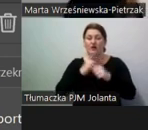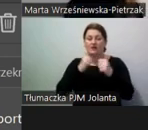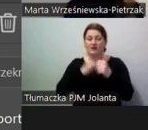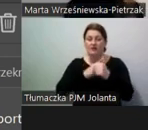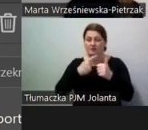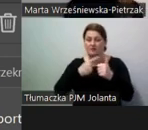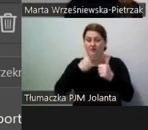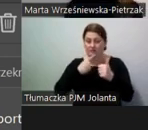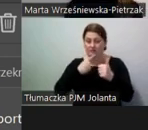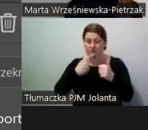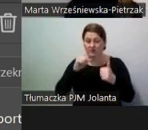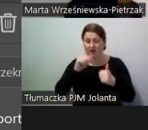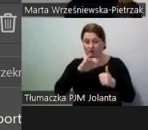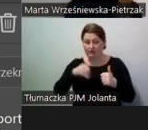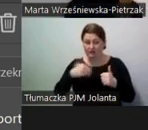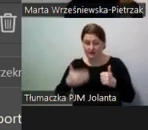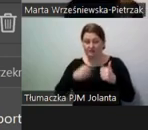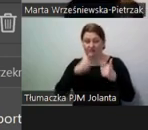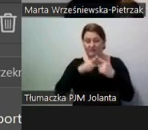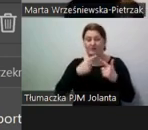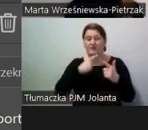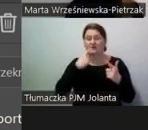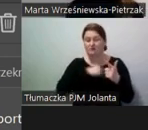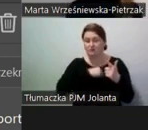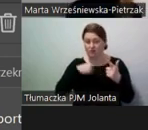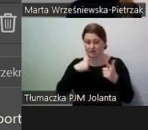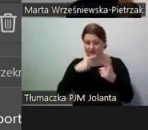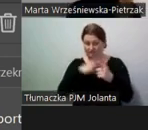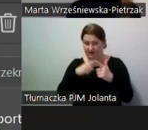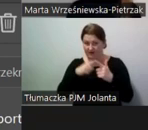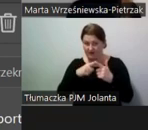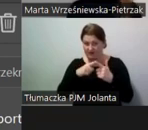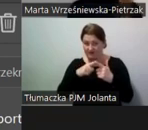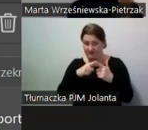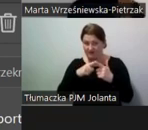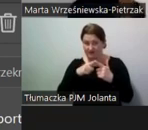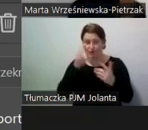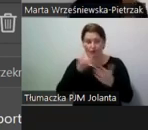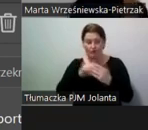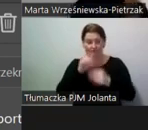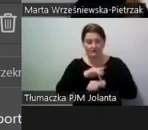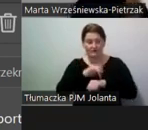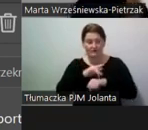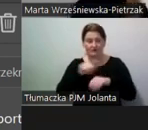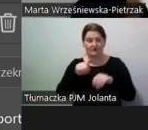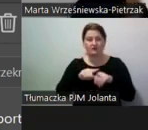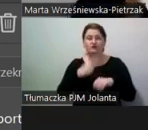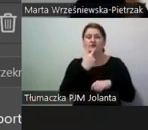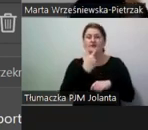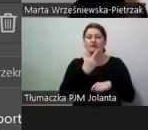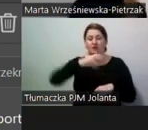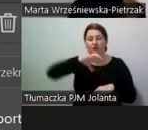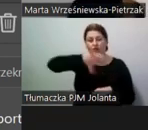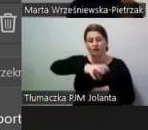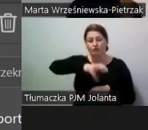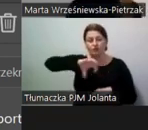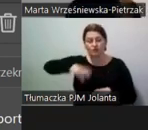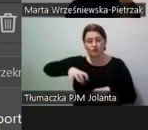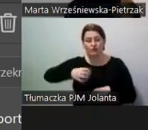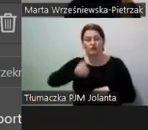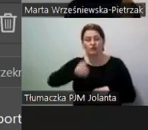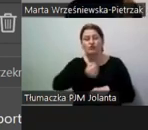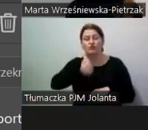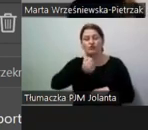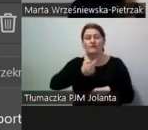czyli polski język migowy i język polski, a także dwie grupy użytkowników